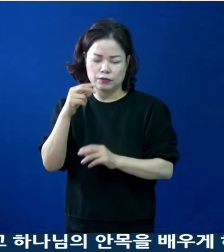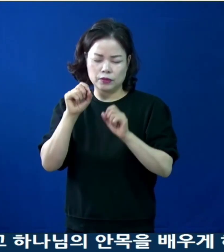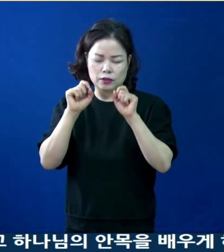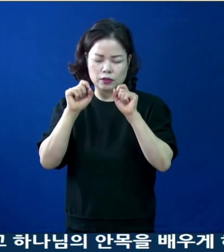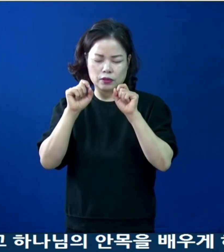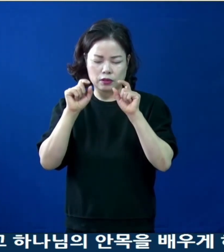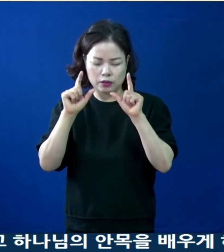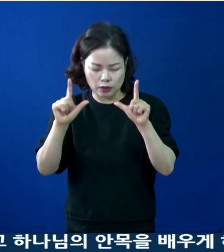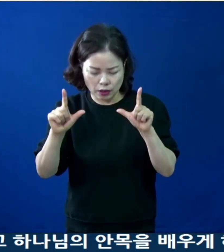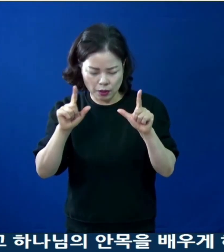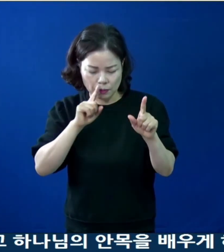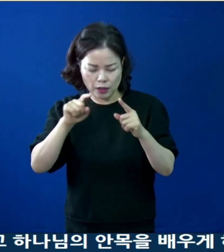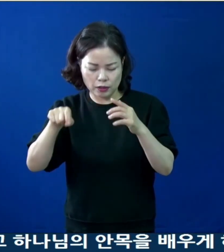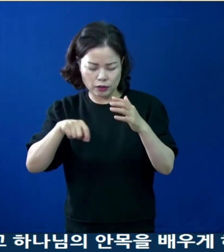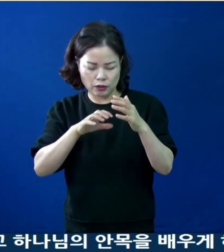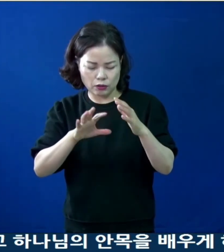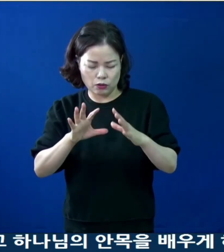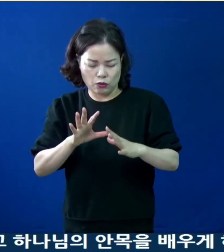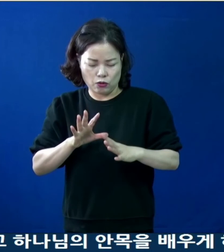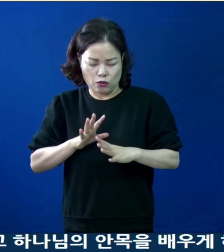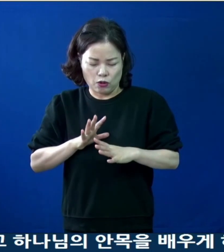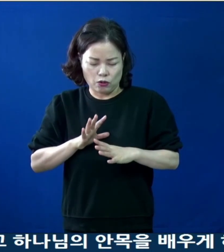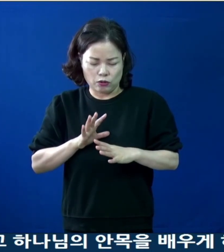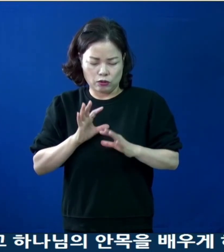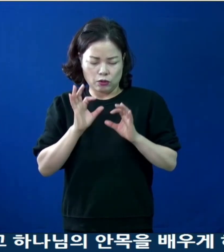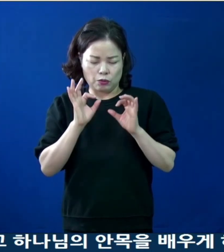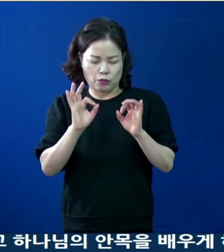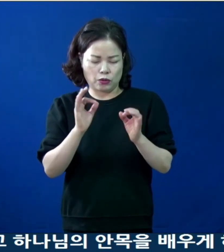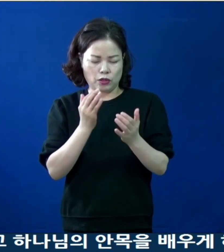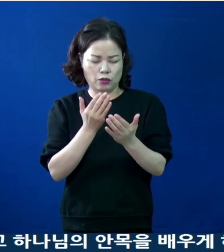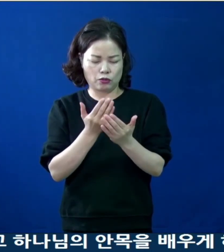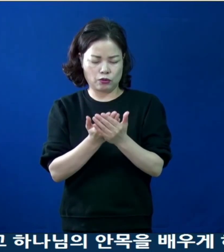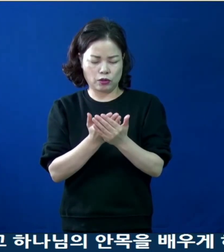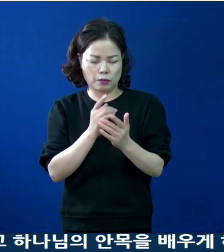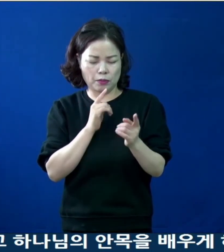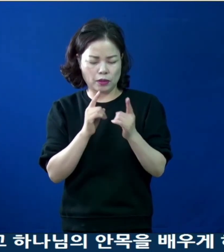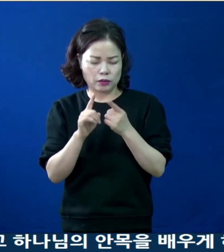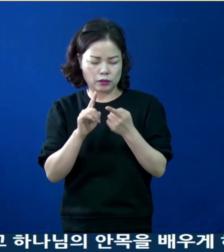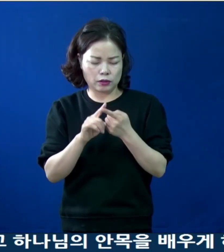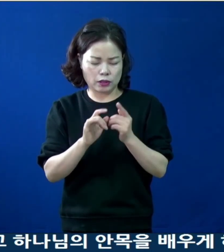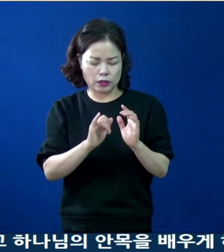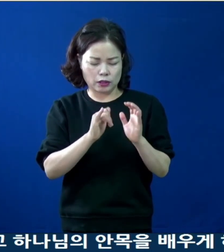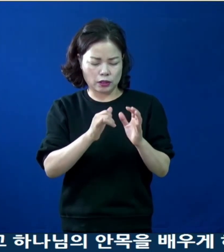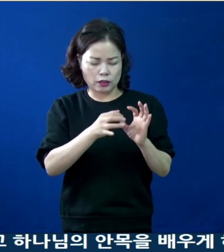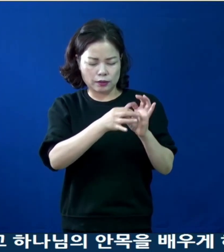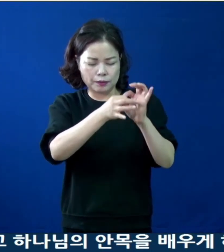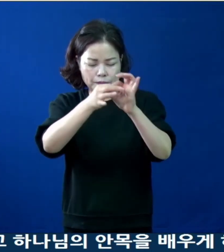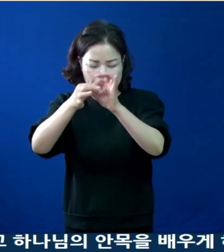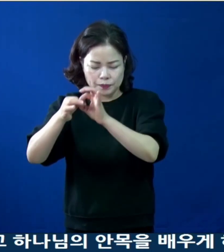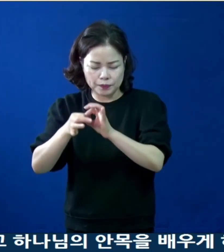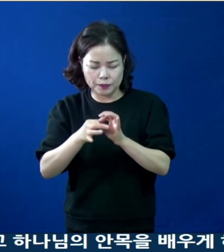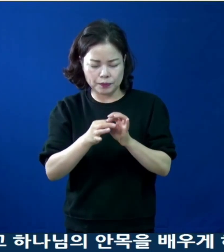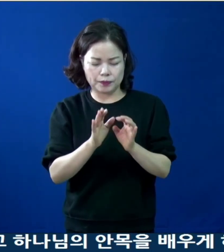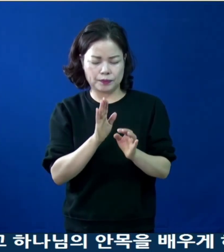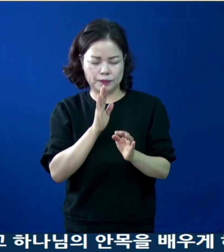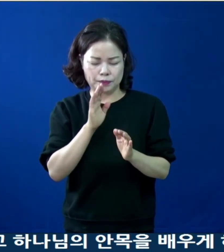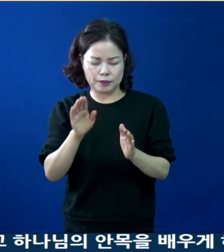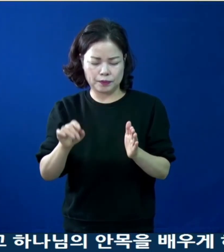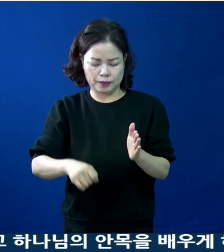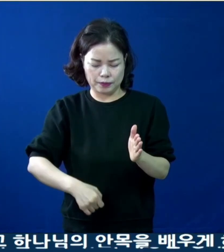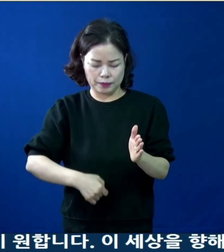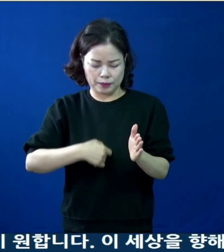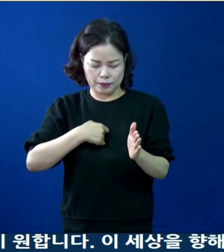하시고 말씀 안에 있는 놀라운 것들을 보게 하셔서 그 말씀과 이 세상을 연결하는 신실한